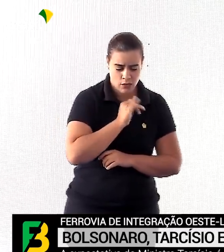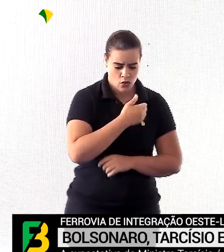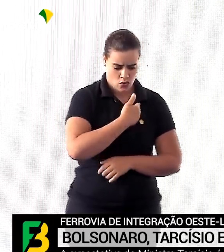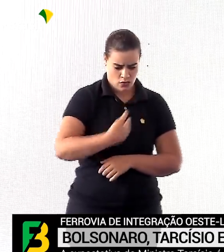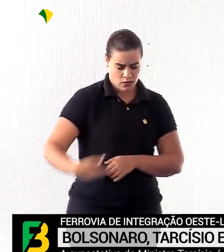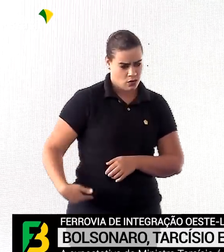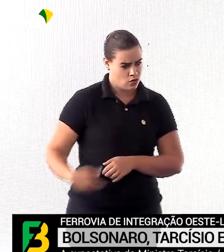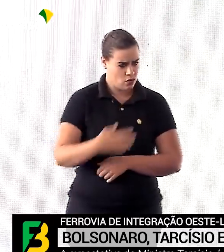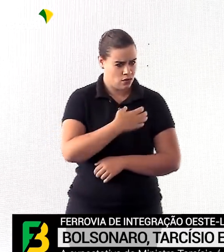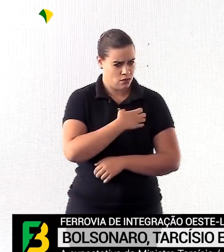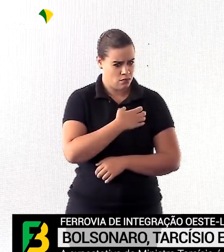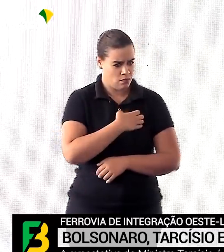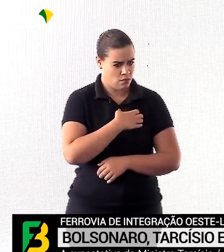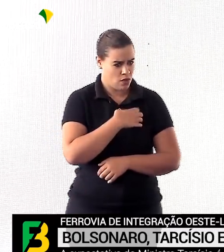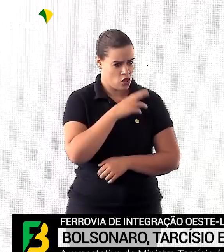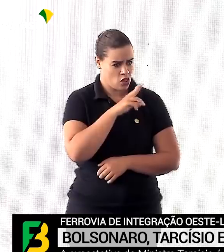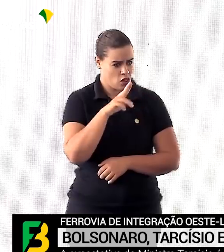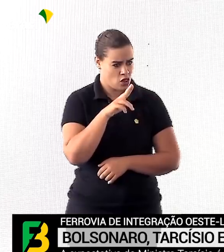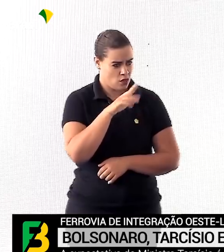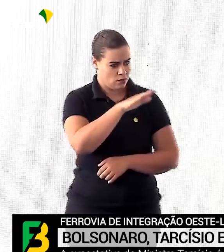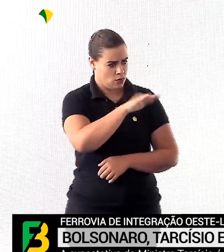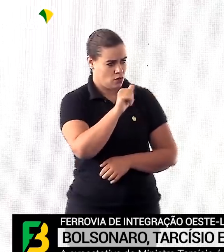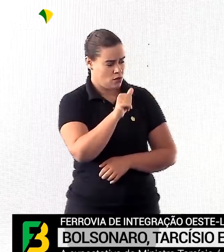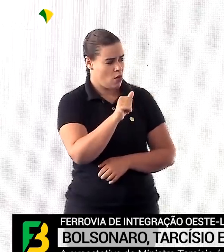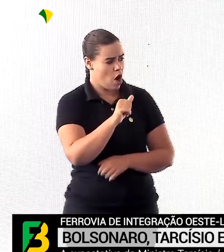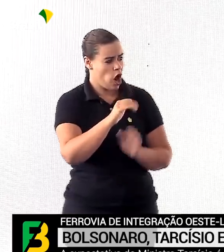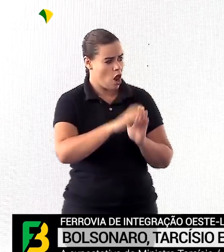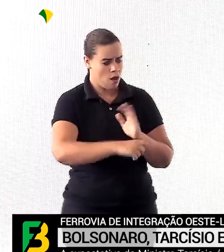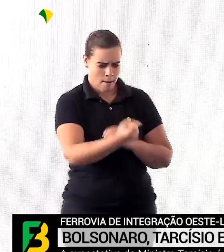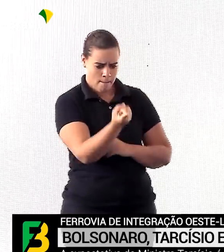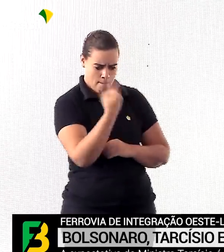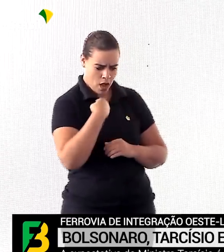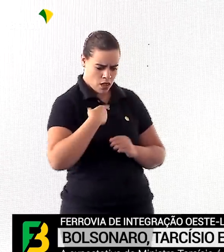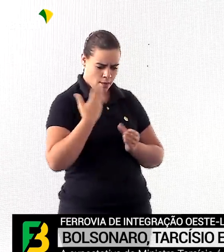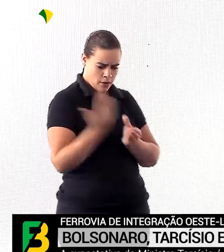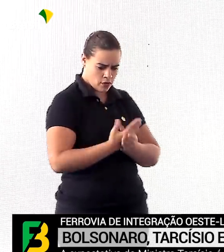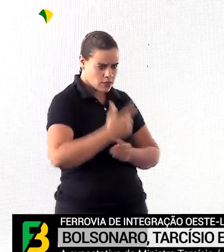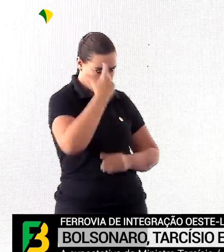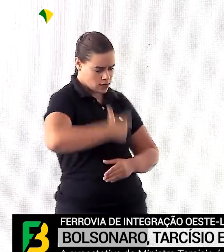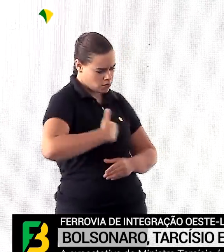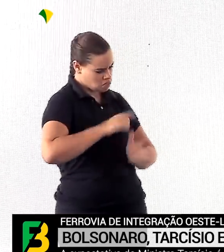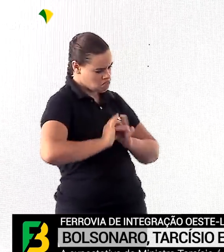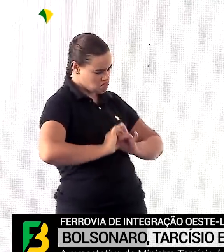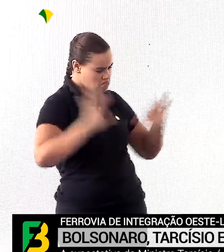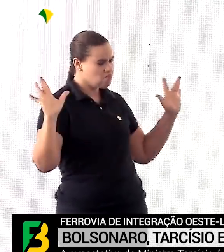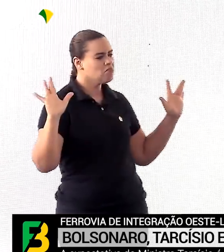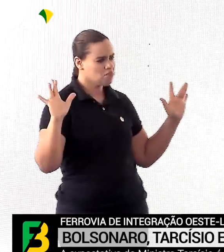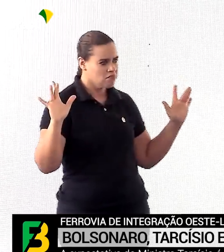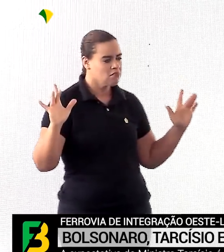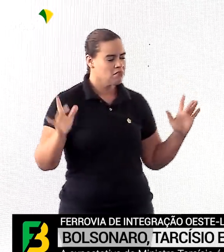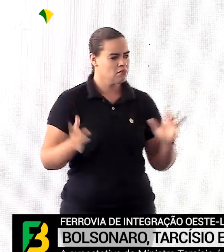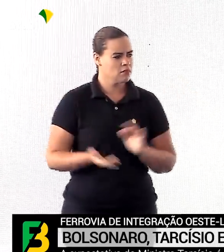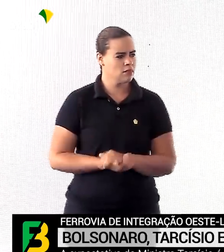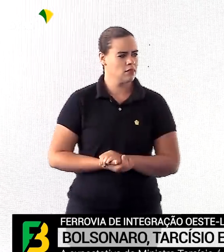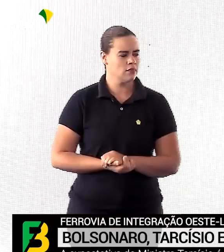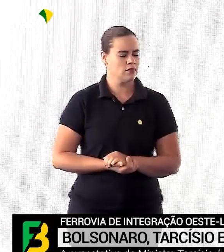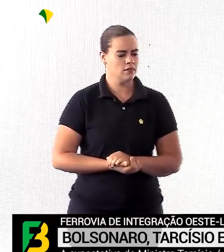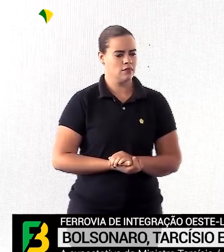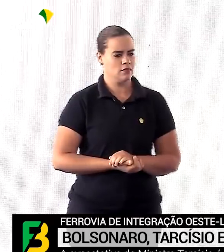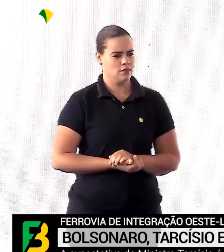governador da Bahia nome um ladrão aí eu tô chamando aqui Manda ele me processar o governador da Bahia